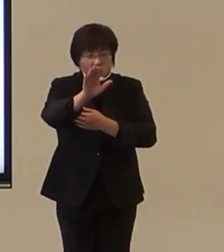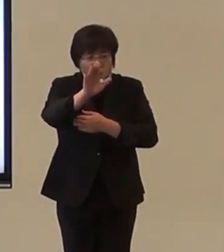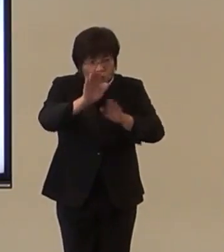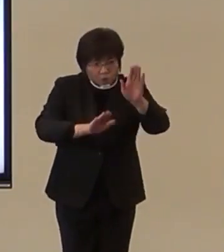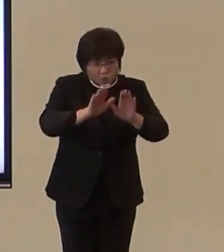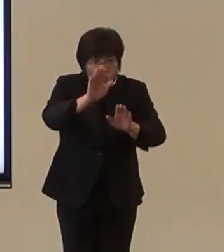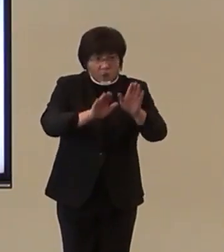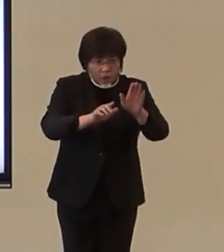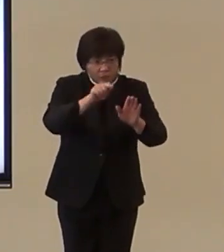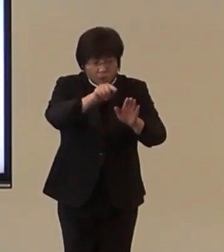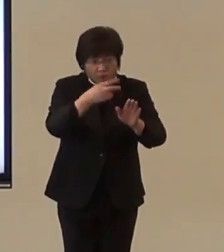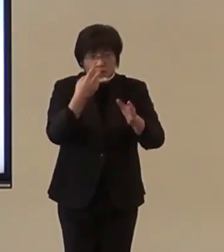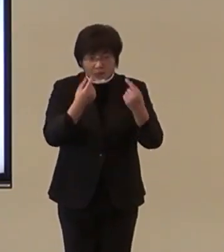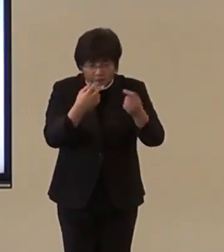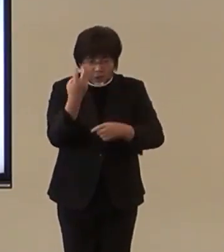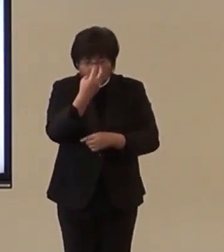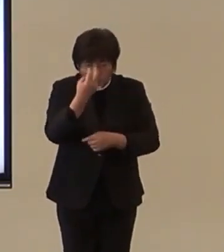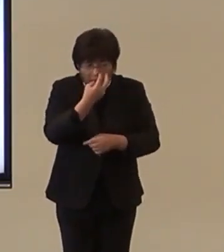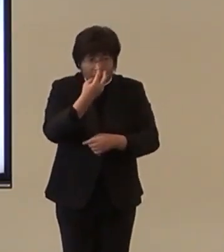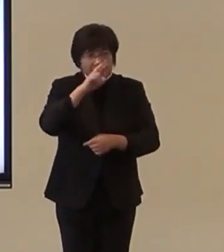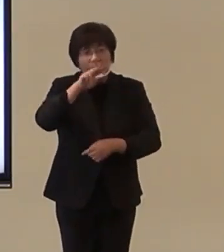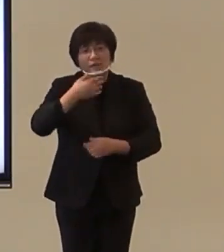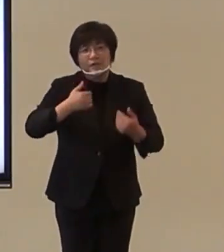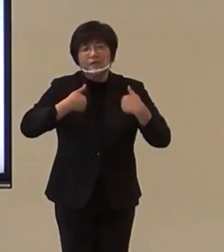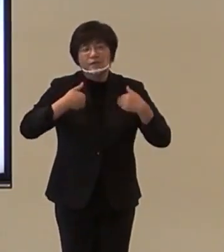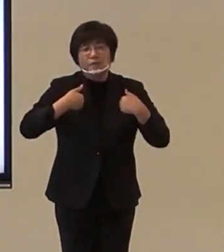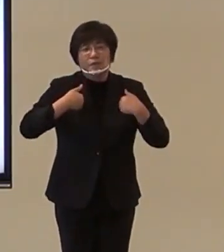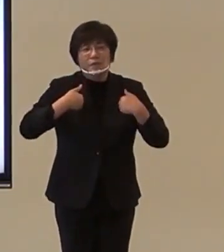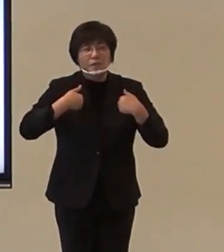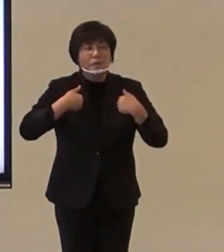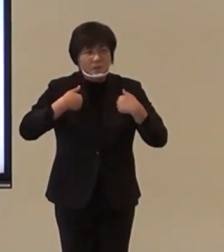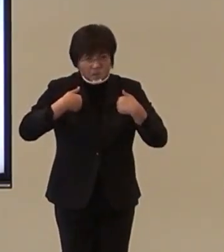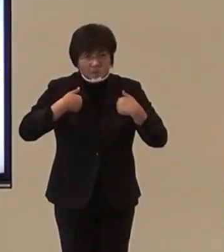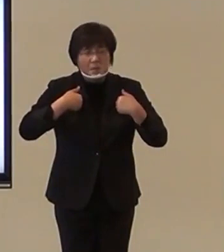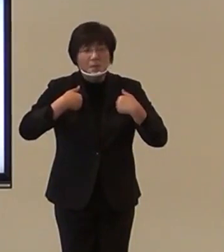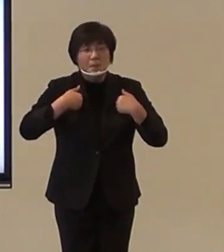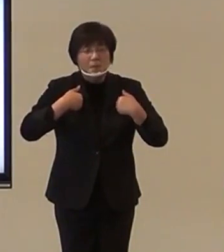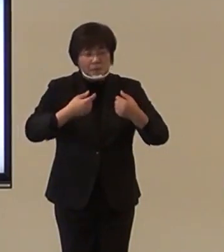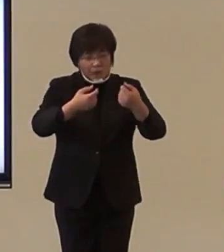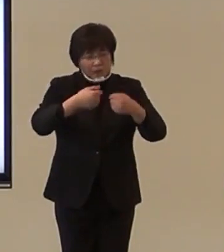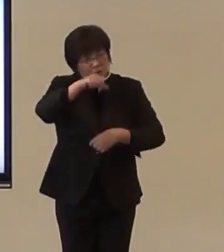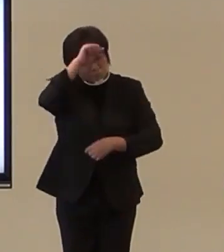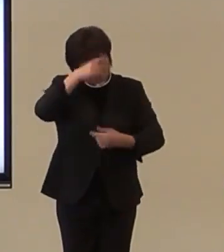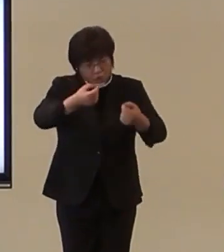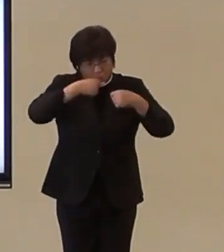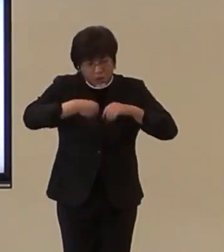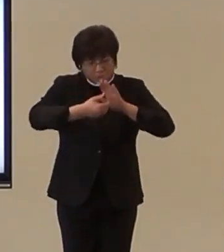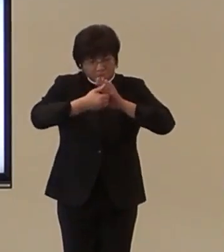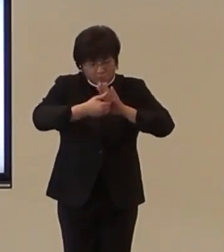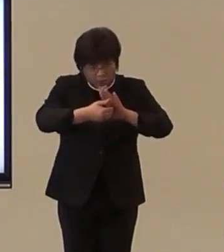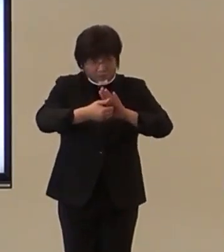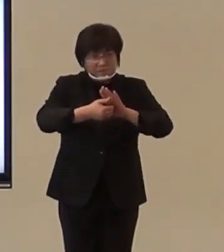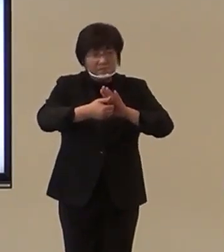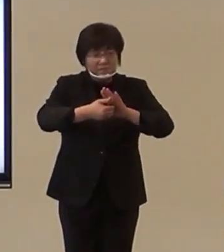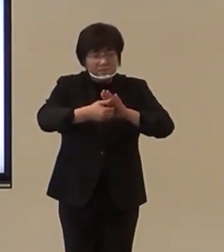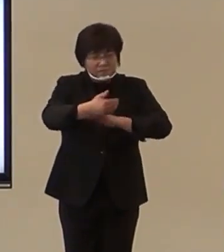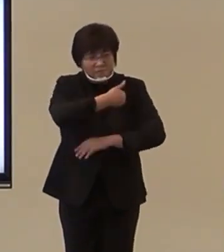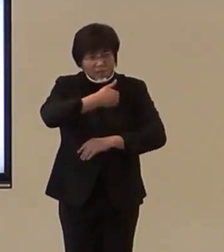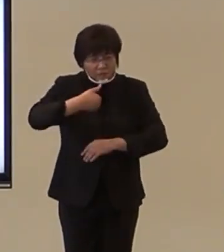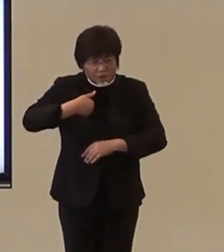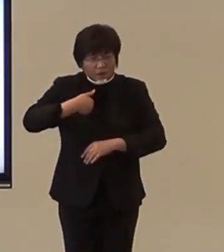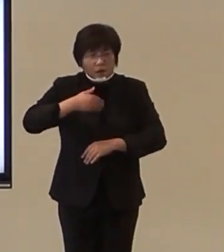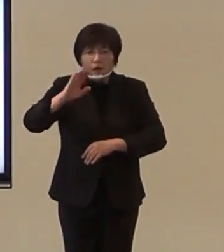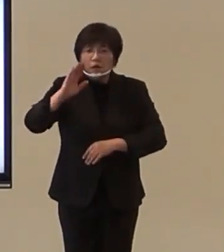状態を管理していかなきゃいけません。そしてその方々が抗体がきちっと、もしついたとしたら、抗体がついたとしても